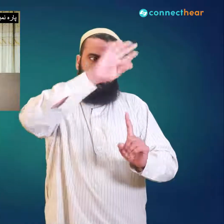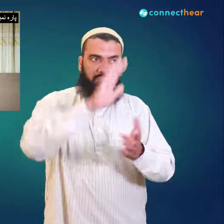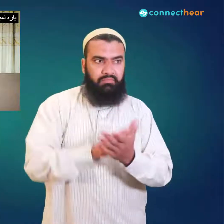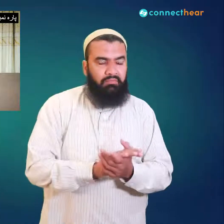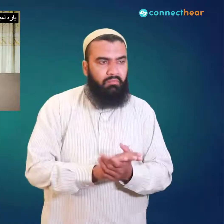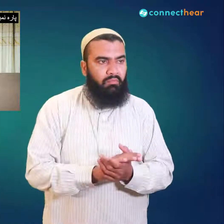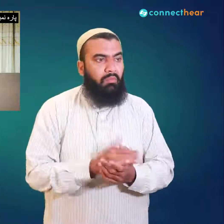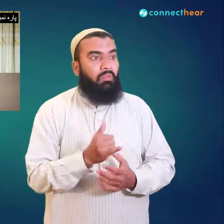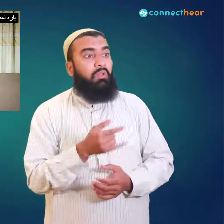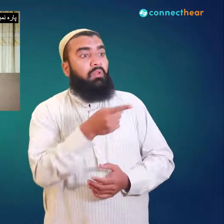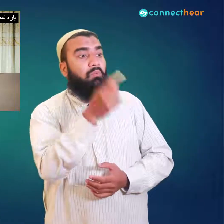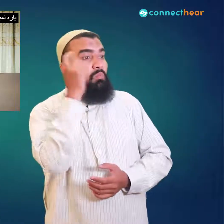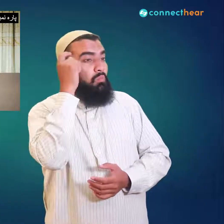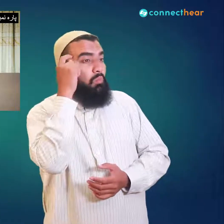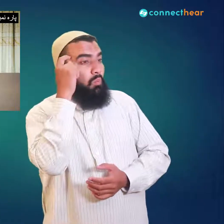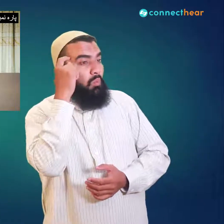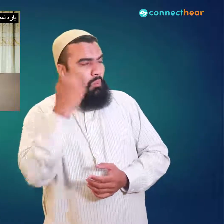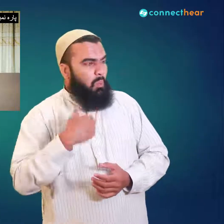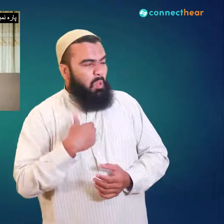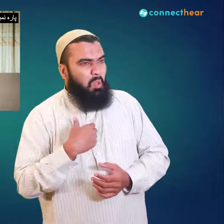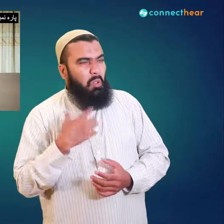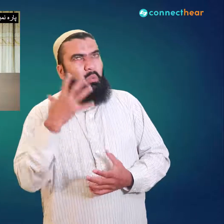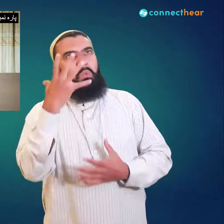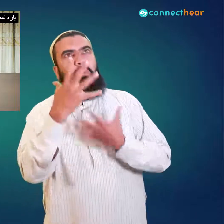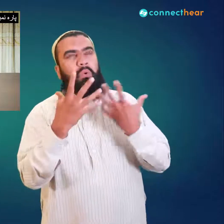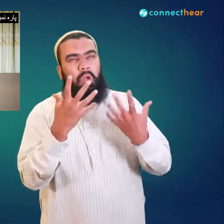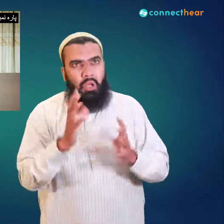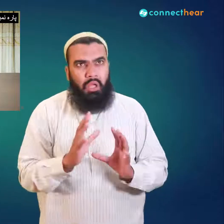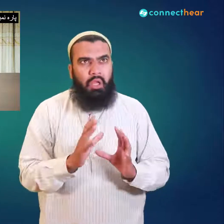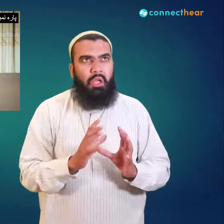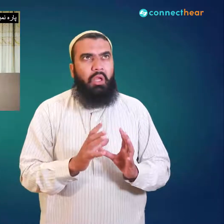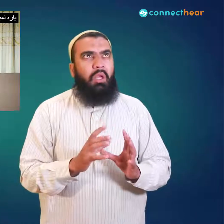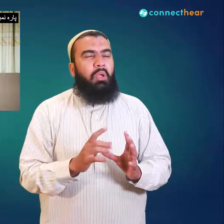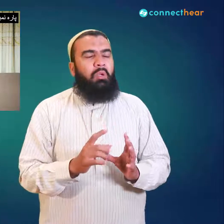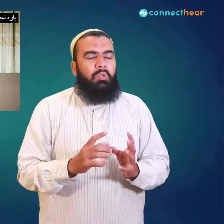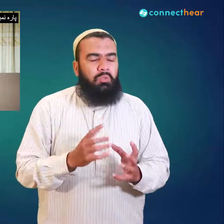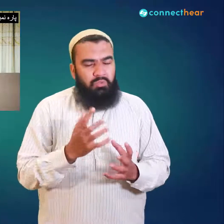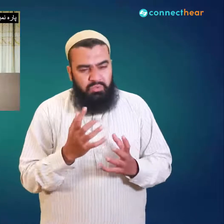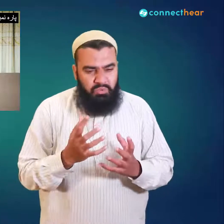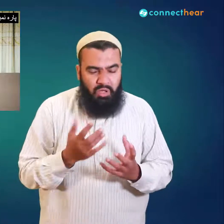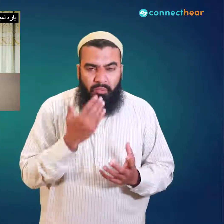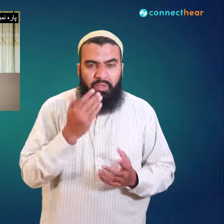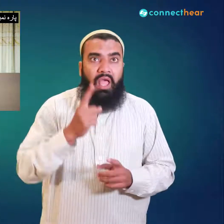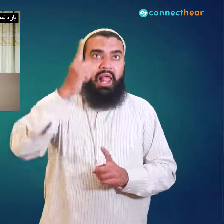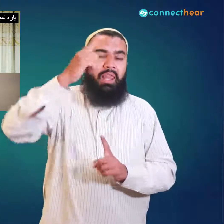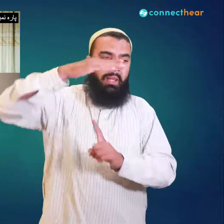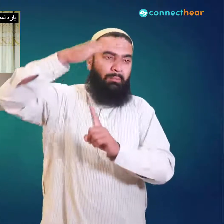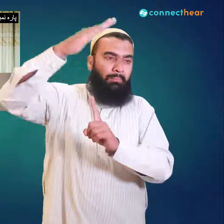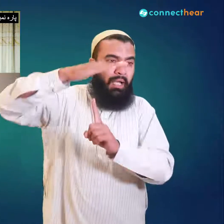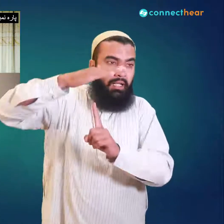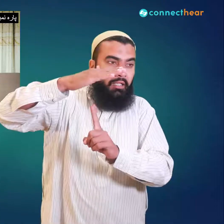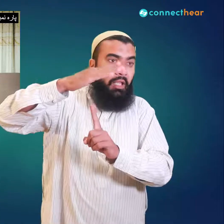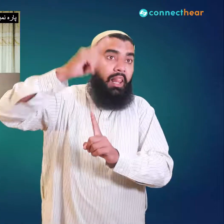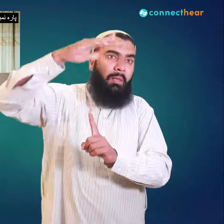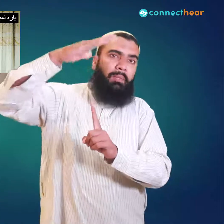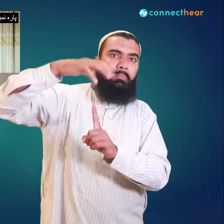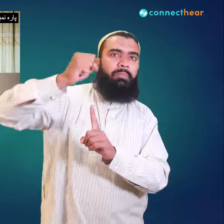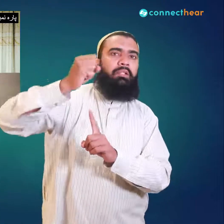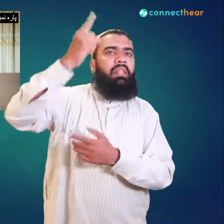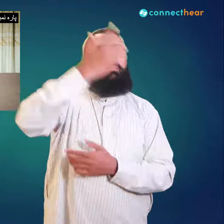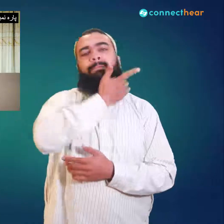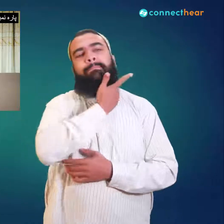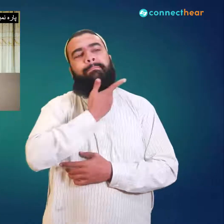روک نہیں سکتی، وہ تم تک پہنچ کر ہی رہے گا۔ تو پہلی صورت میں جب مصیبت پہنچ رہی ہے تو اللہ کی طرف رجوع